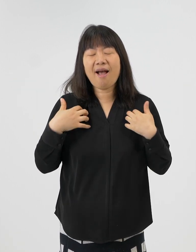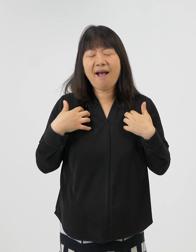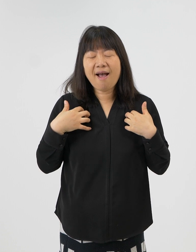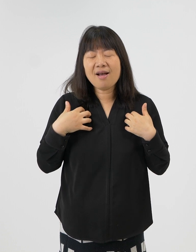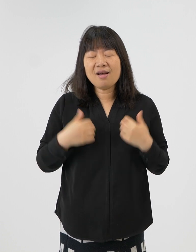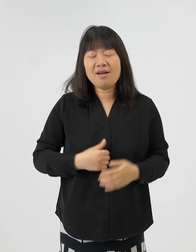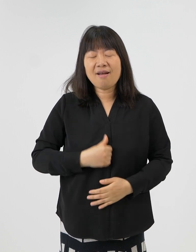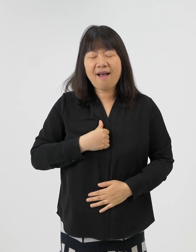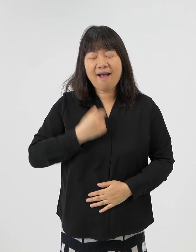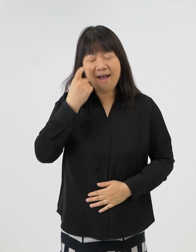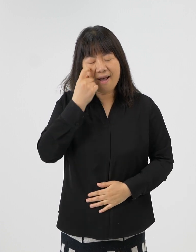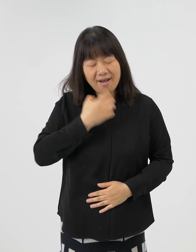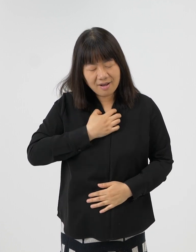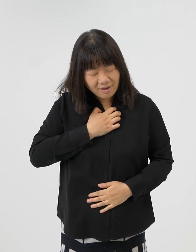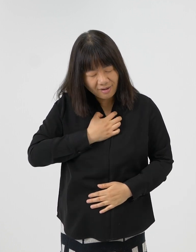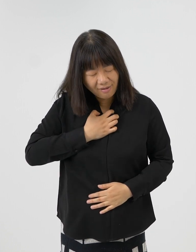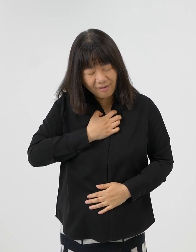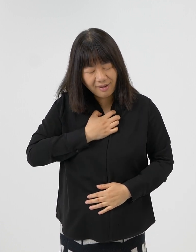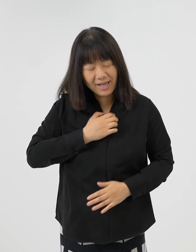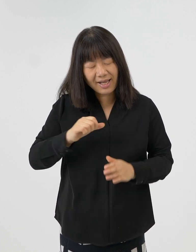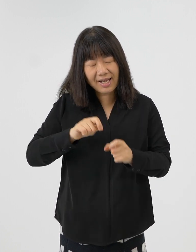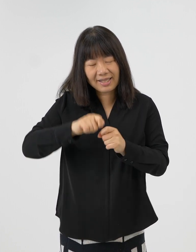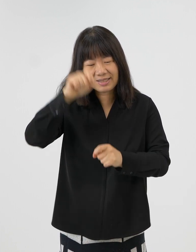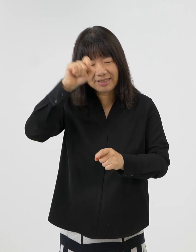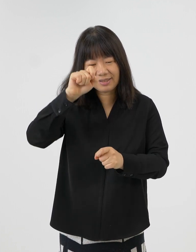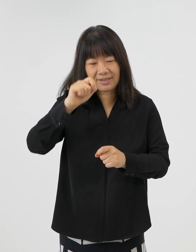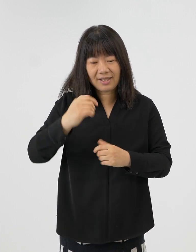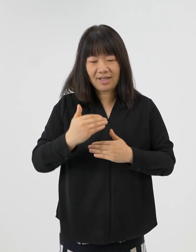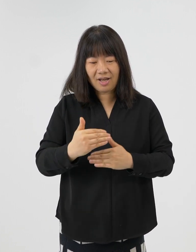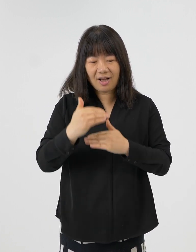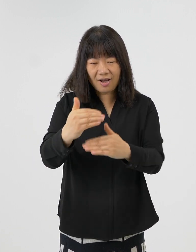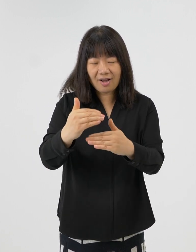노정 속에 겪어지는 희노애락을 설명하면서